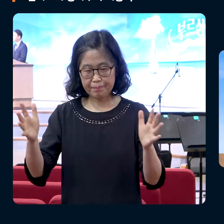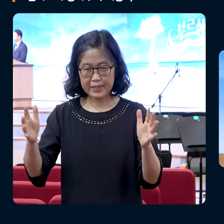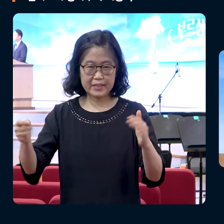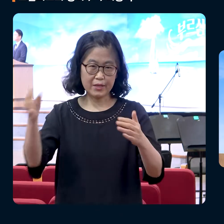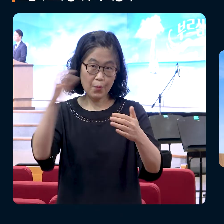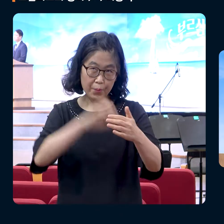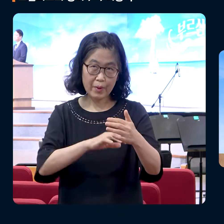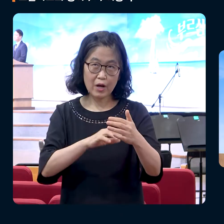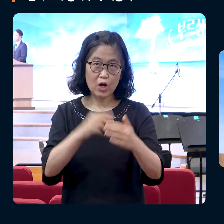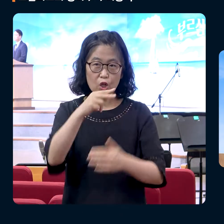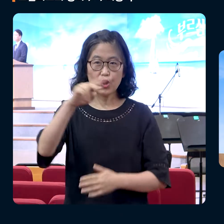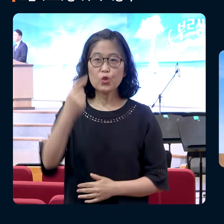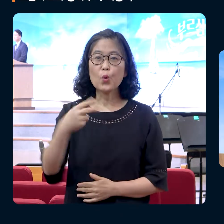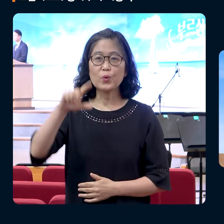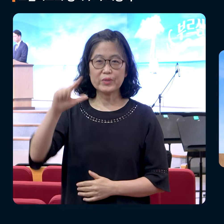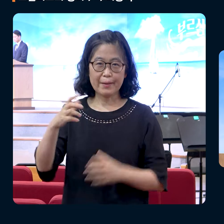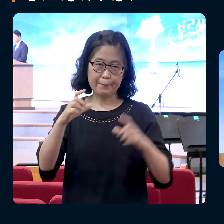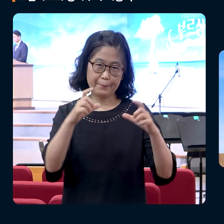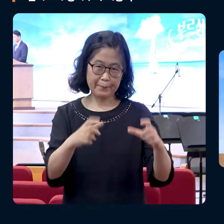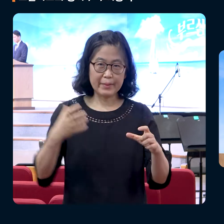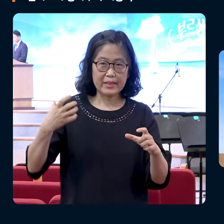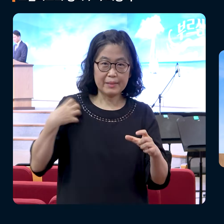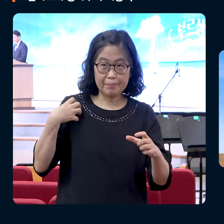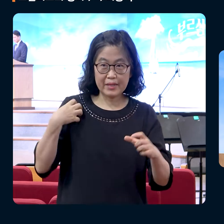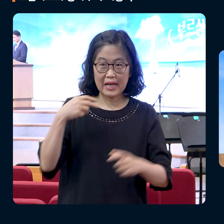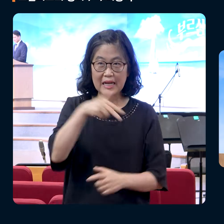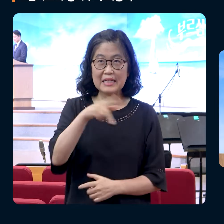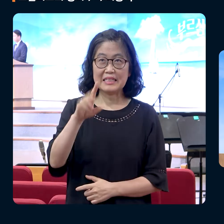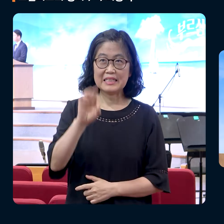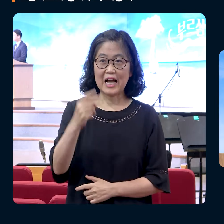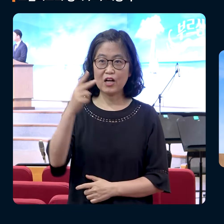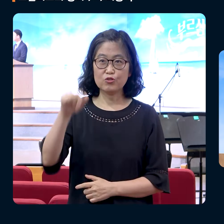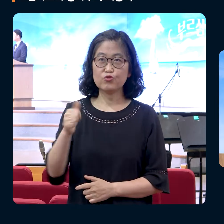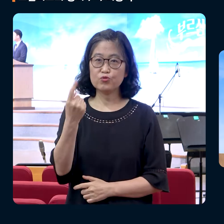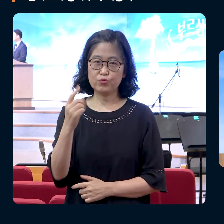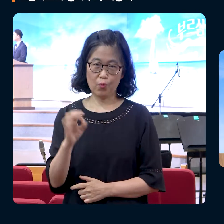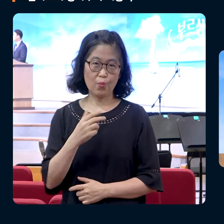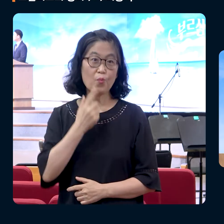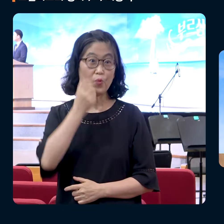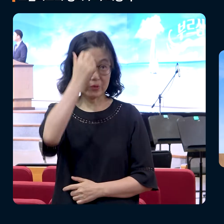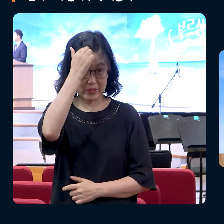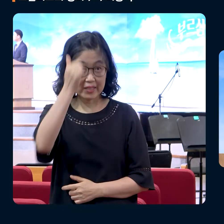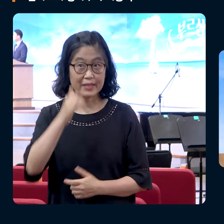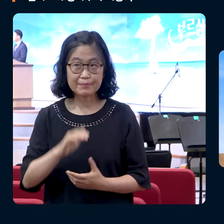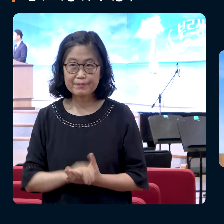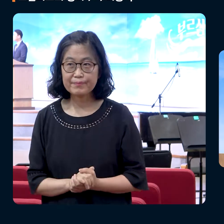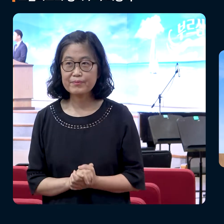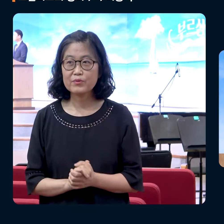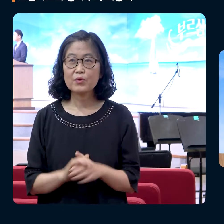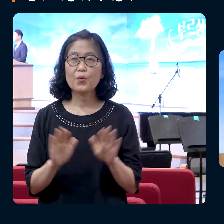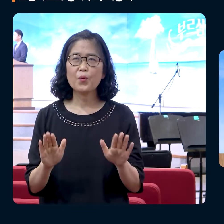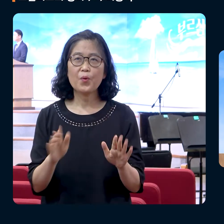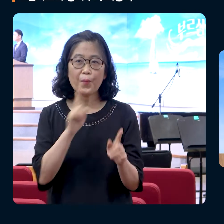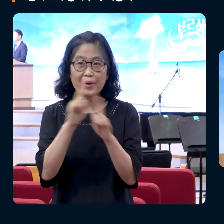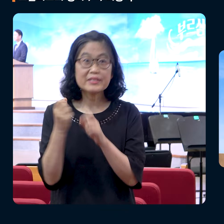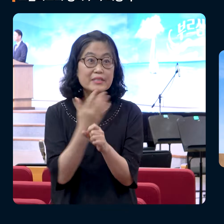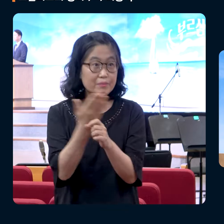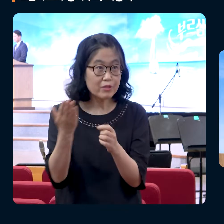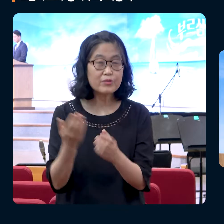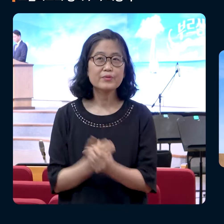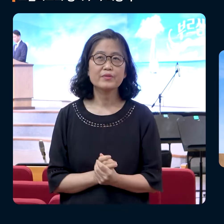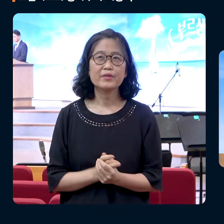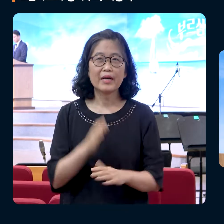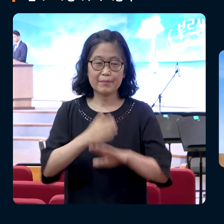있는 동산마을을 섬기고 있는 장두홍 목사라고 합니다. 이렇게 주일에 이렇게 함께 말씀을 나누게 되어서